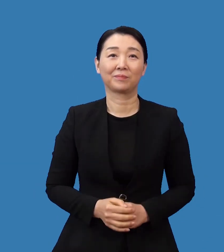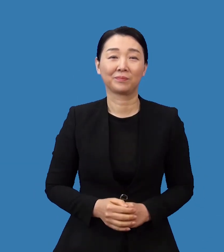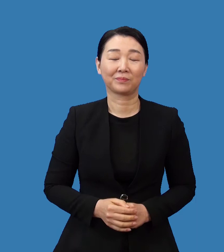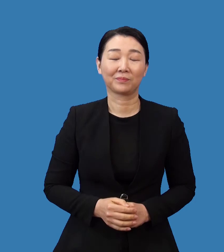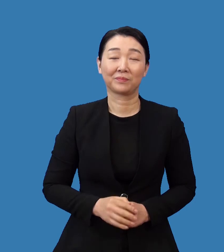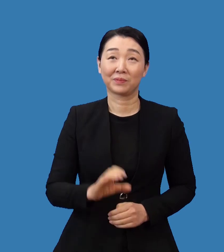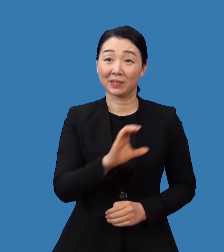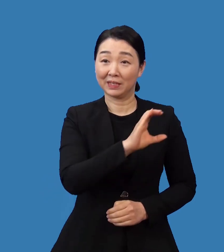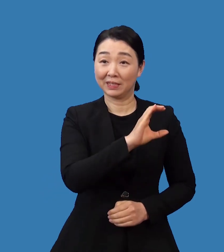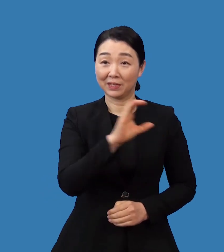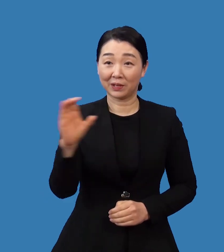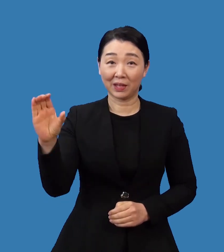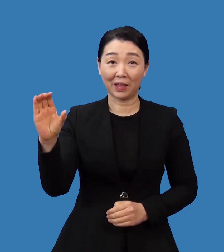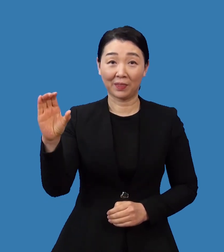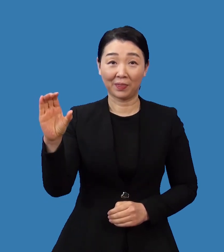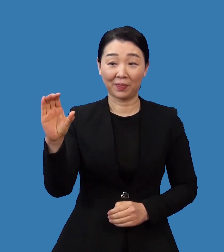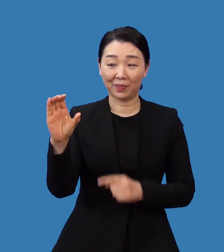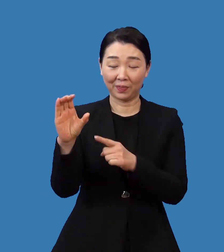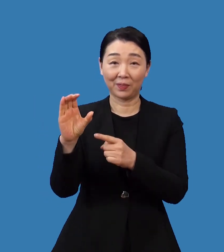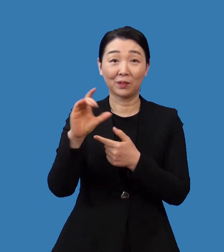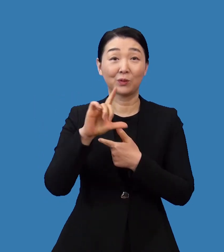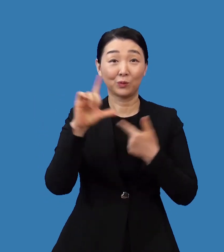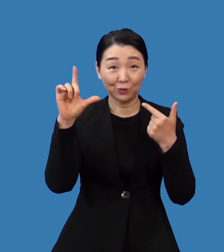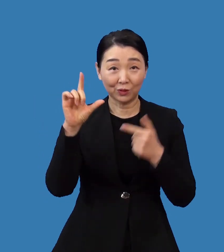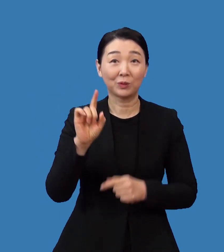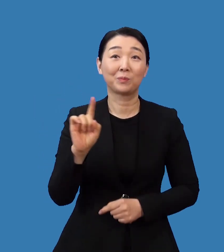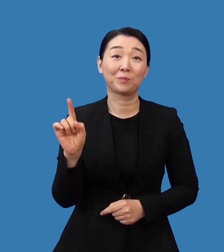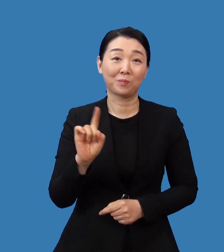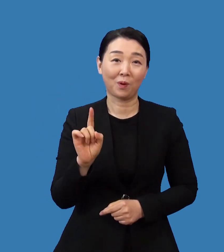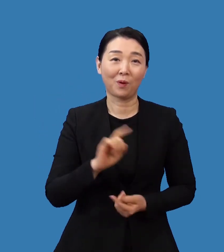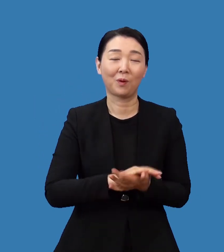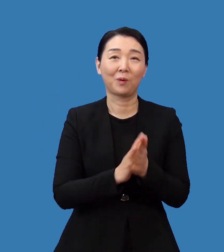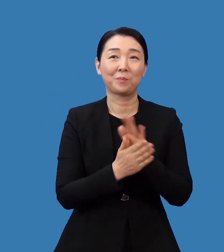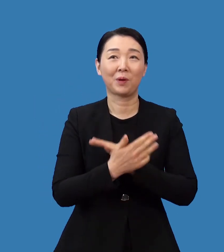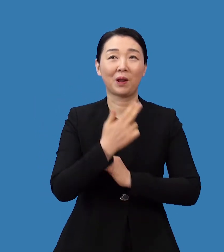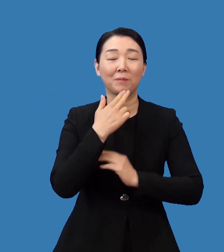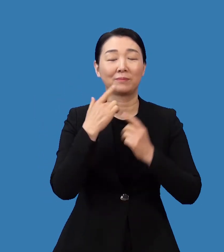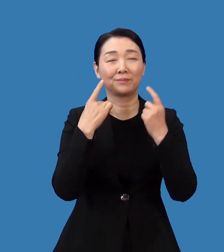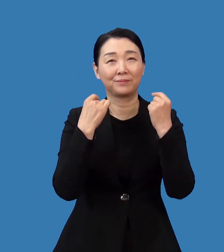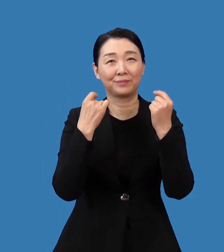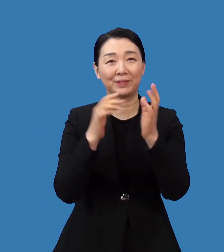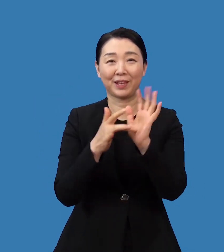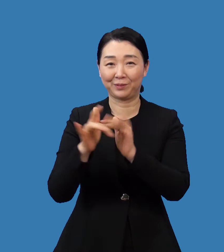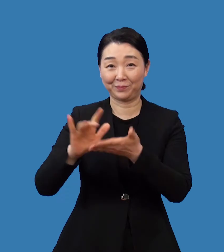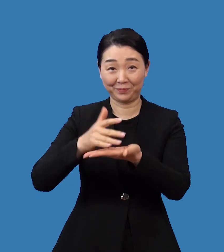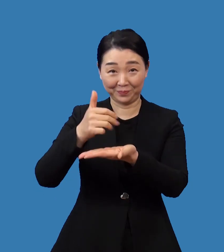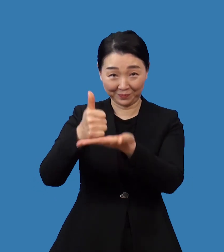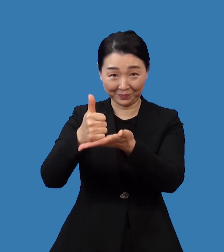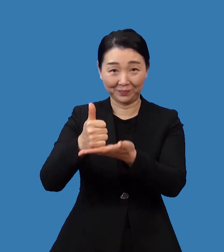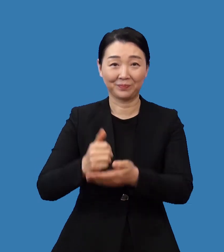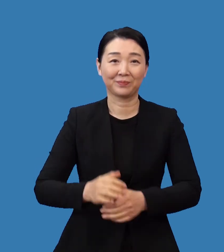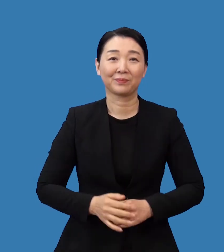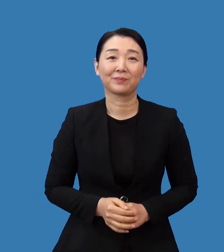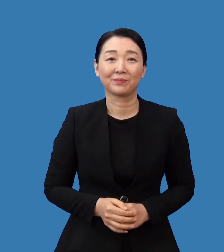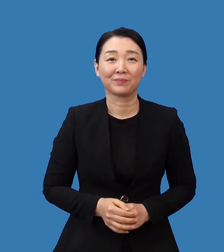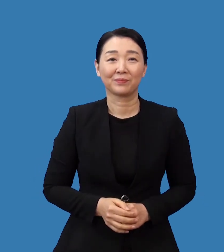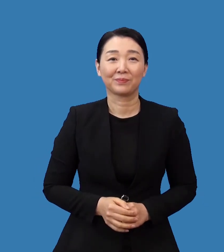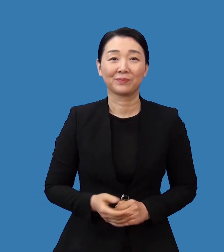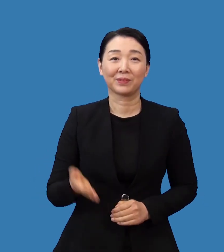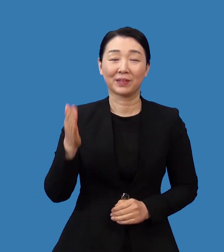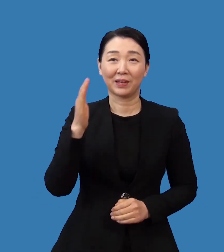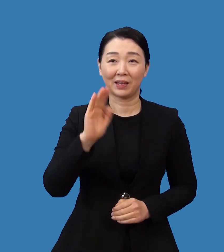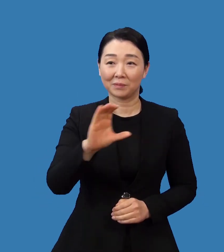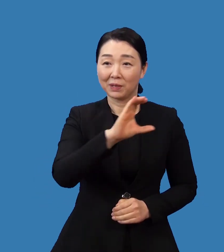성탄의 주인공은 변함없이 언제나 예수 그리스도이십니다. 하지만